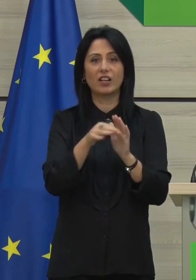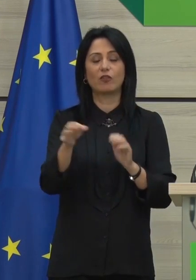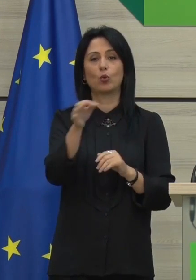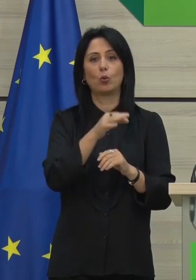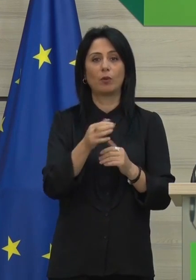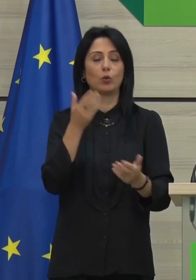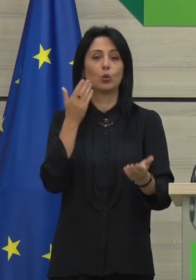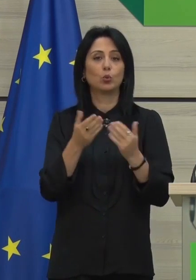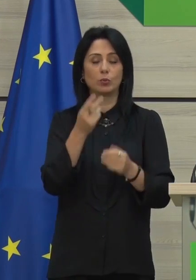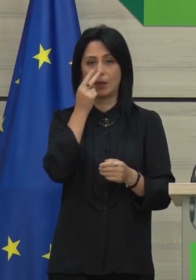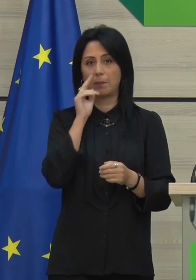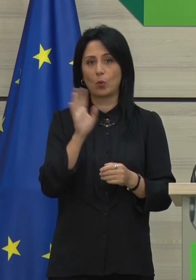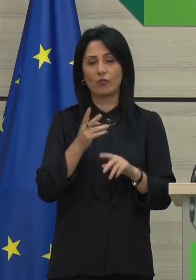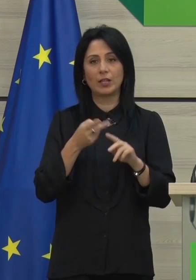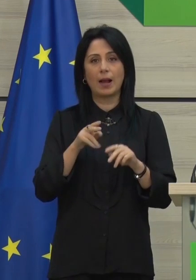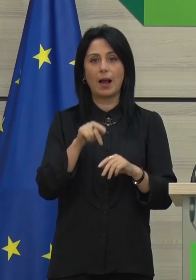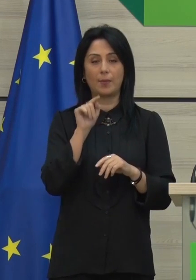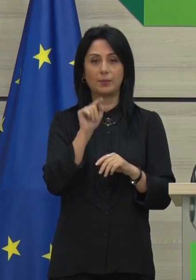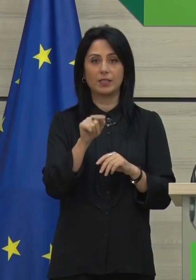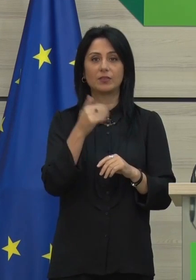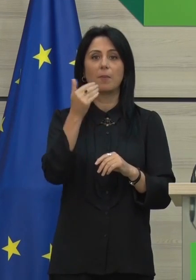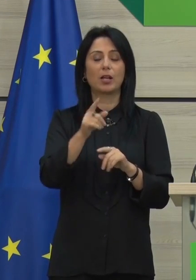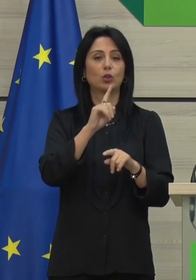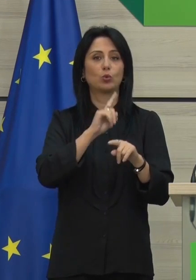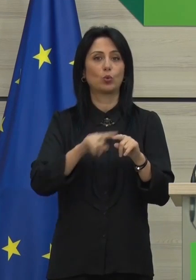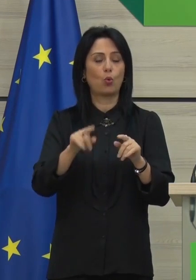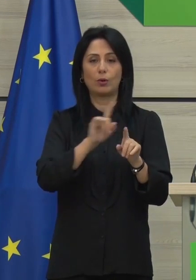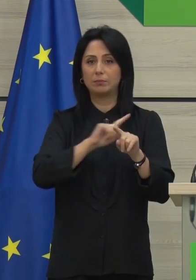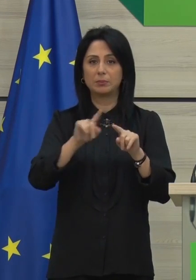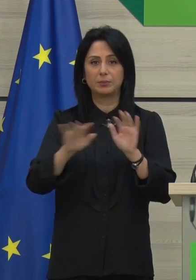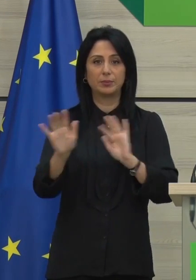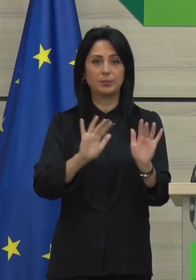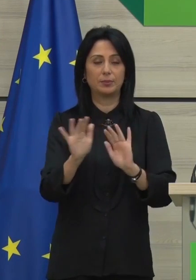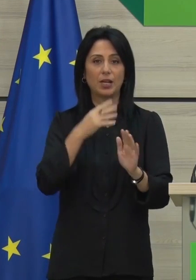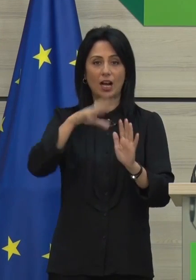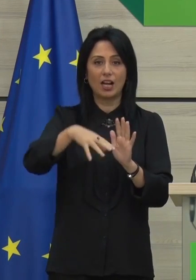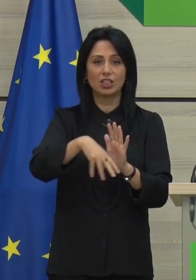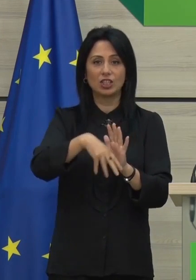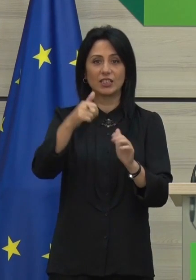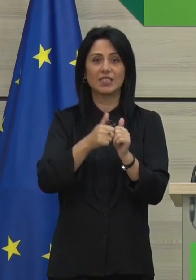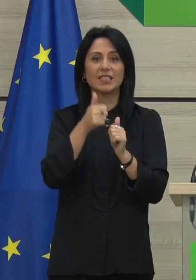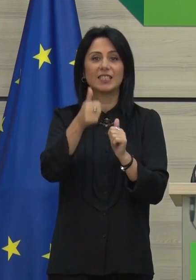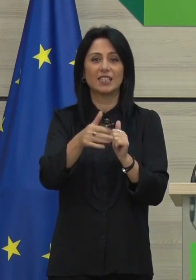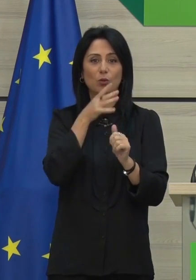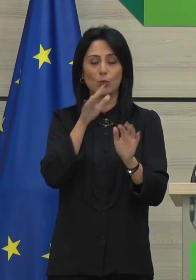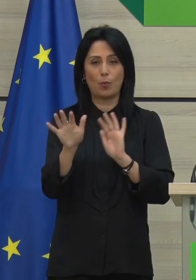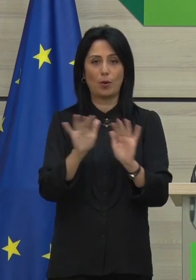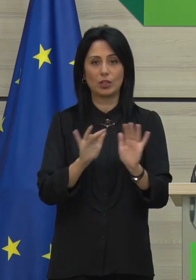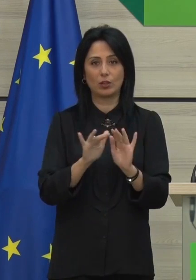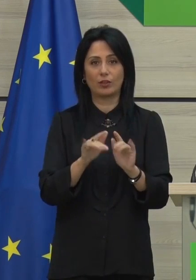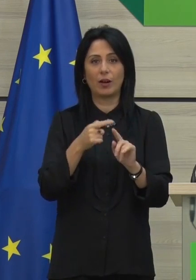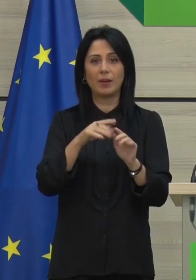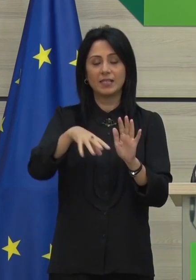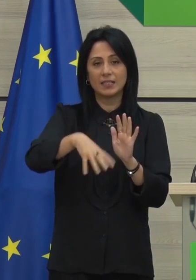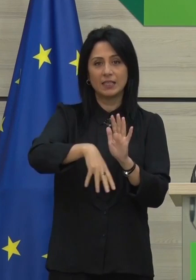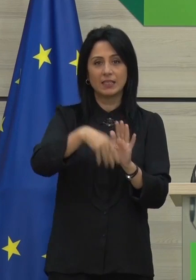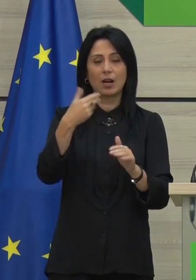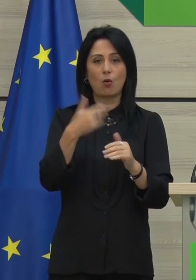უბანი, თუმცა მიუხედავად ამისა, მათ დროულად განახორციელეს კენჭისყრის წინა პროცედურები, ანუ